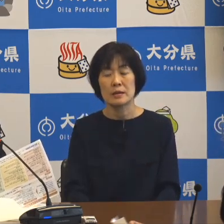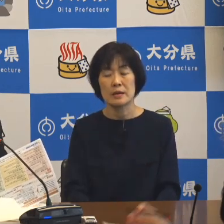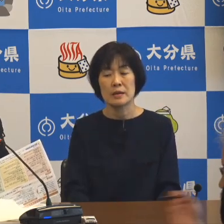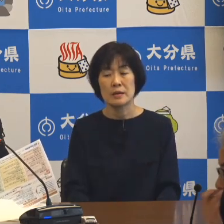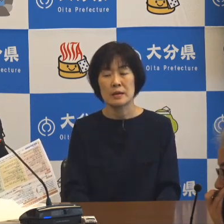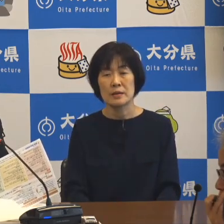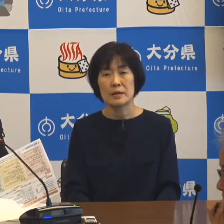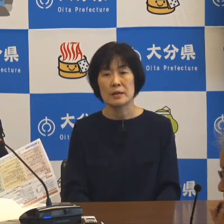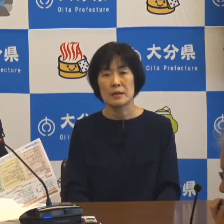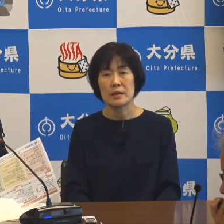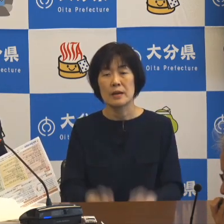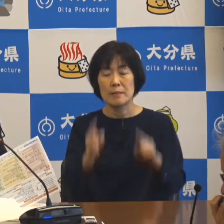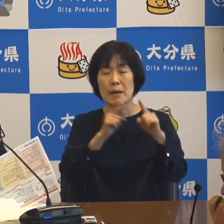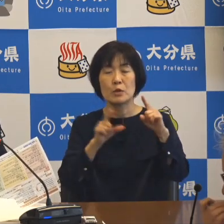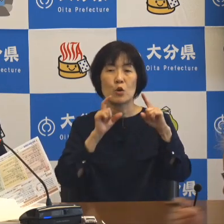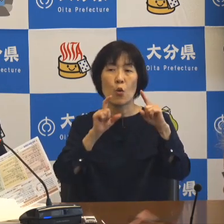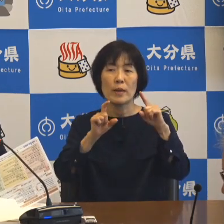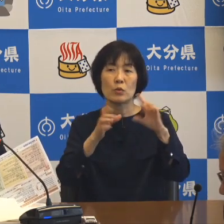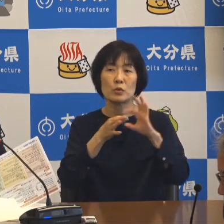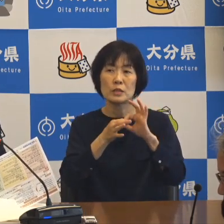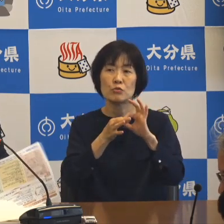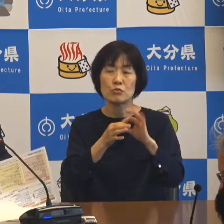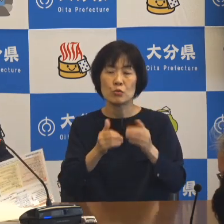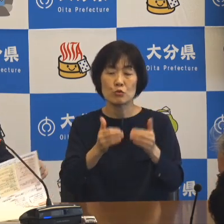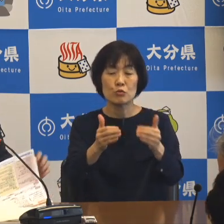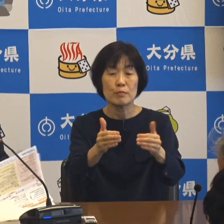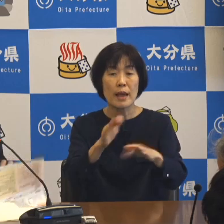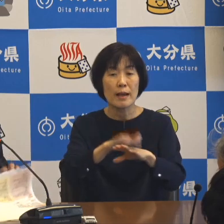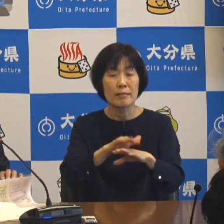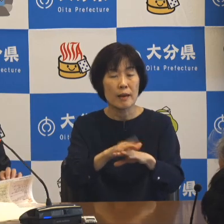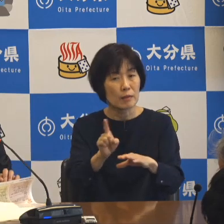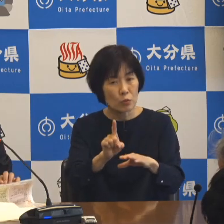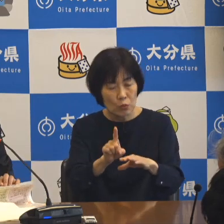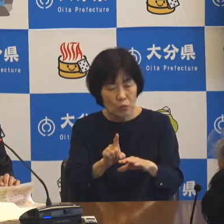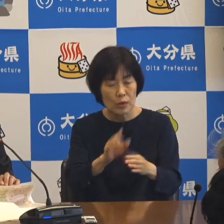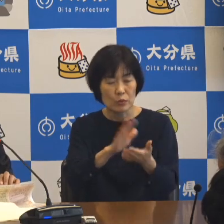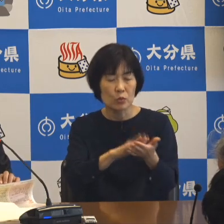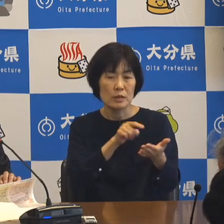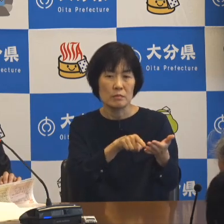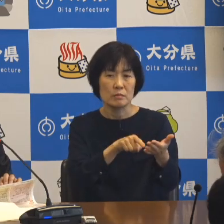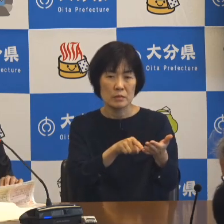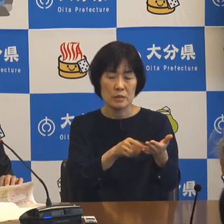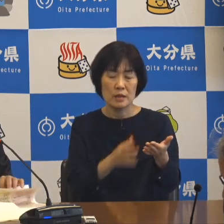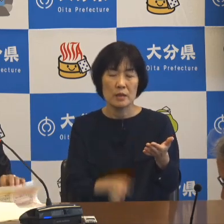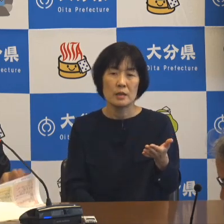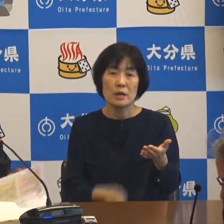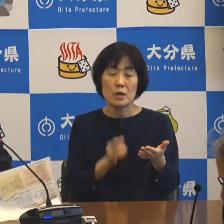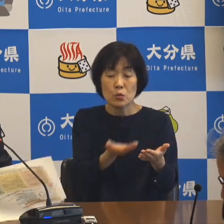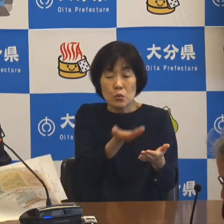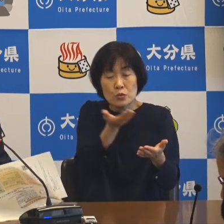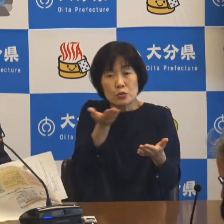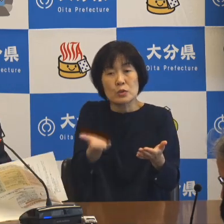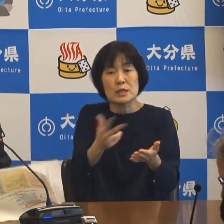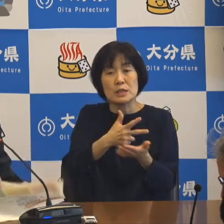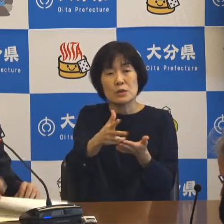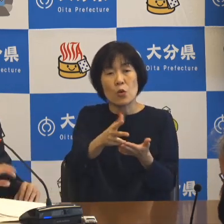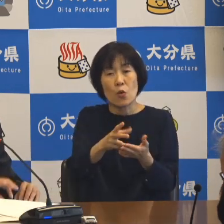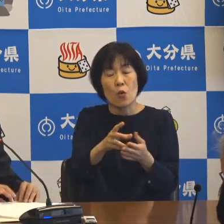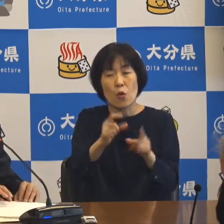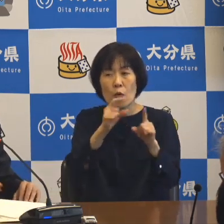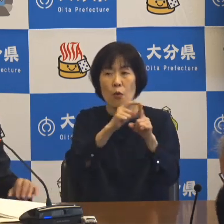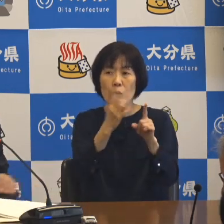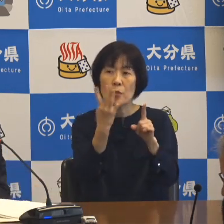パブリックコメントのですね、進め方を書いておりまして、それからその次のページですね、4ページ目